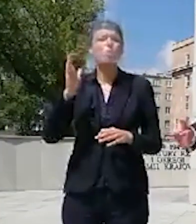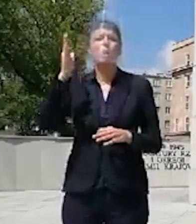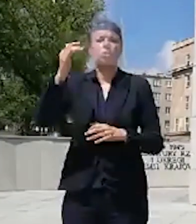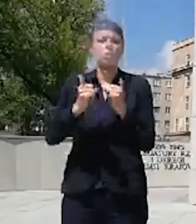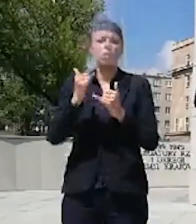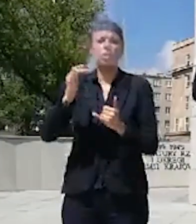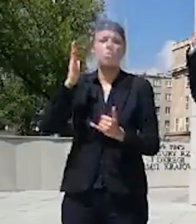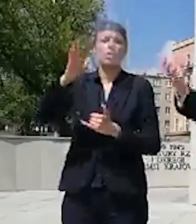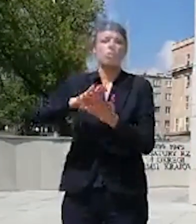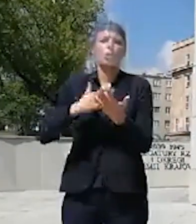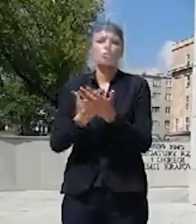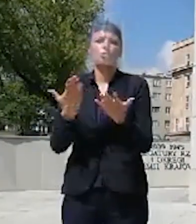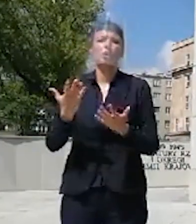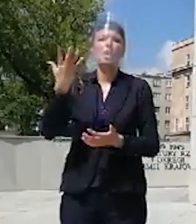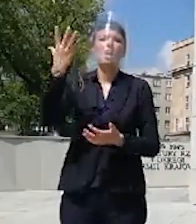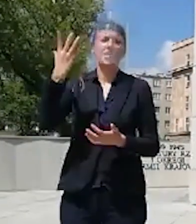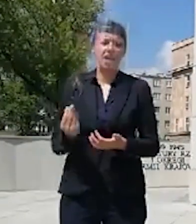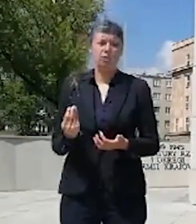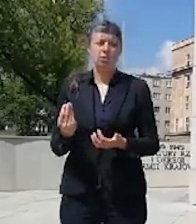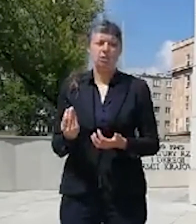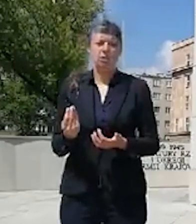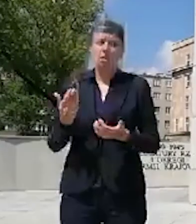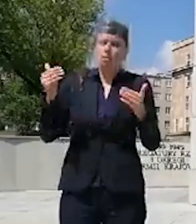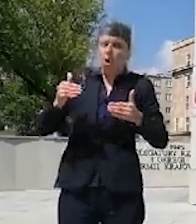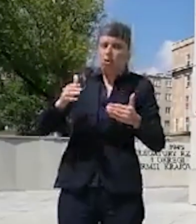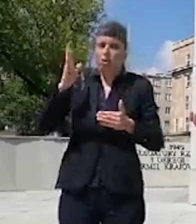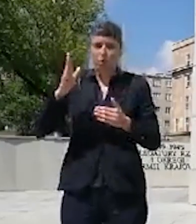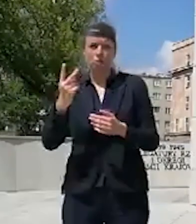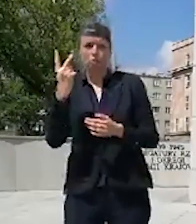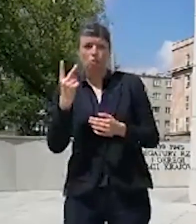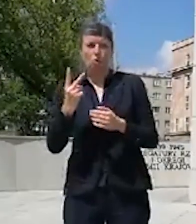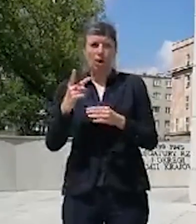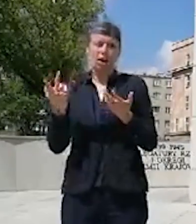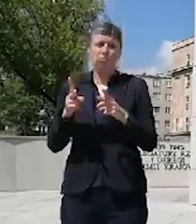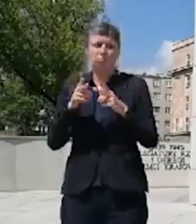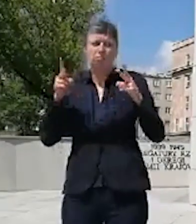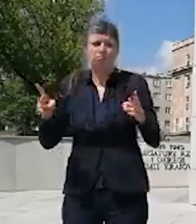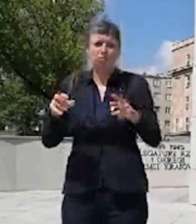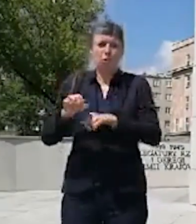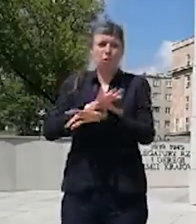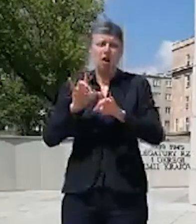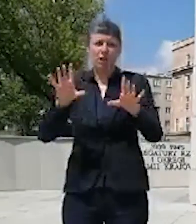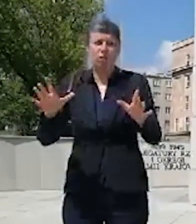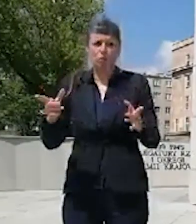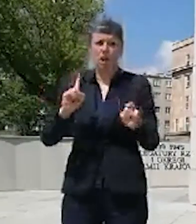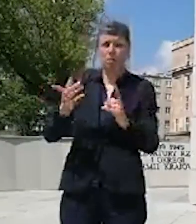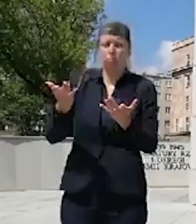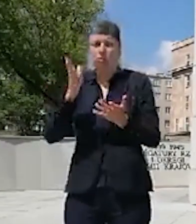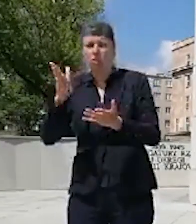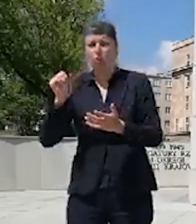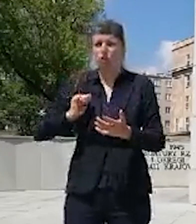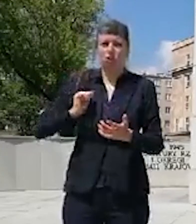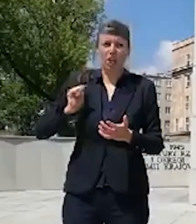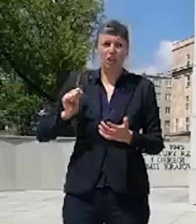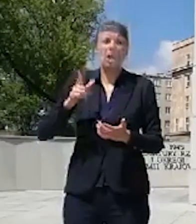nie będzie kolejnej właśnie fali, a kolejnych jakichś rzeczy. Teraz będziemy czekać do opróżnienia urzędu przez Andrzeja Dudę. Przecież jeżeli Andrzej Duda